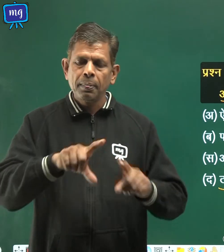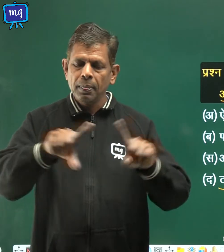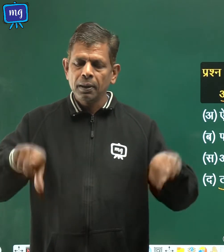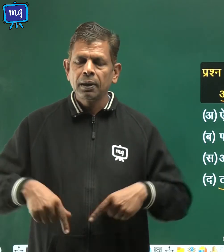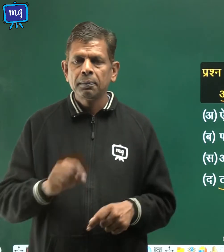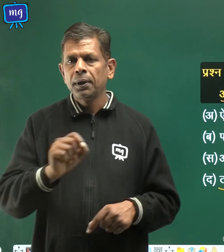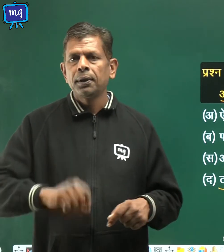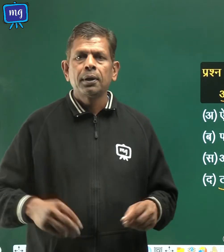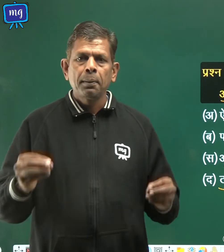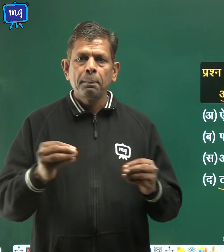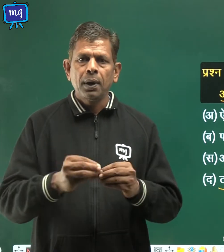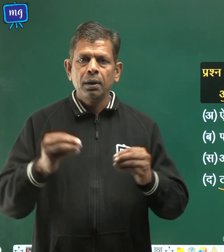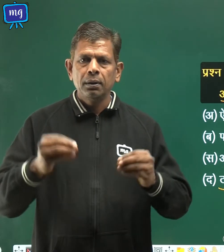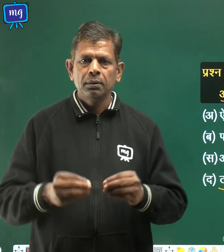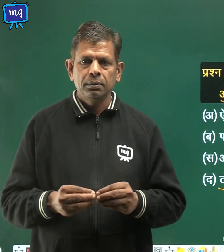ब।